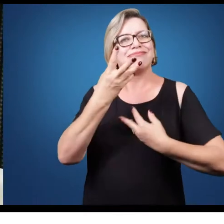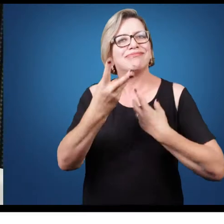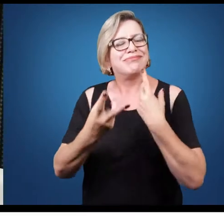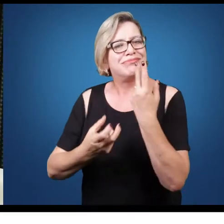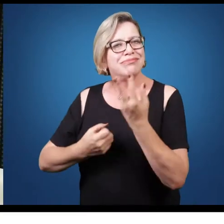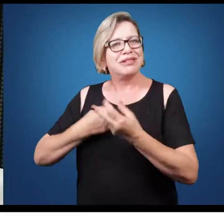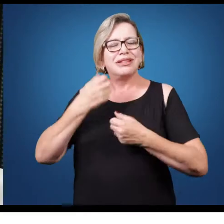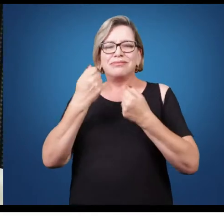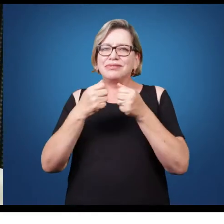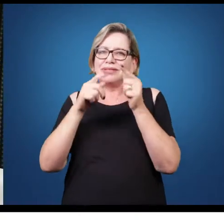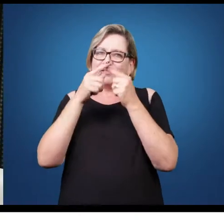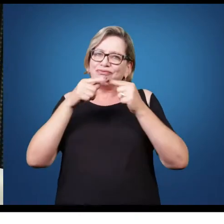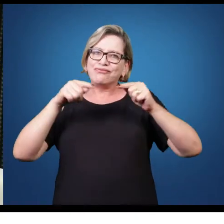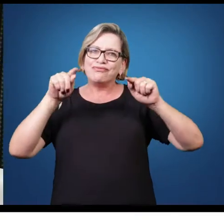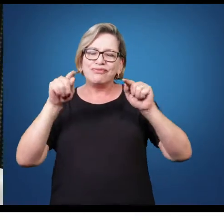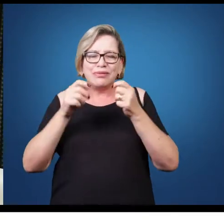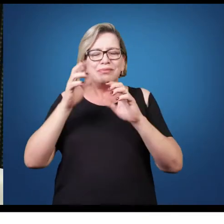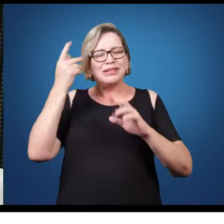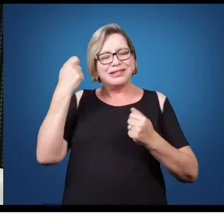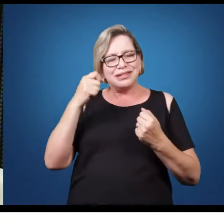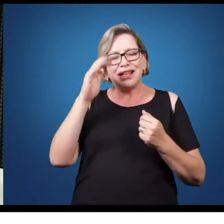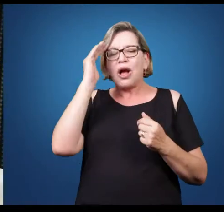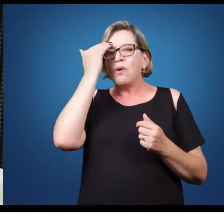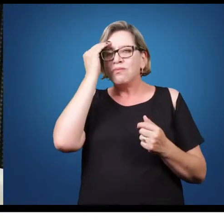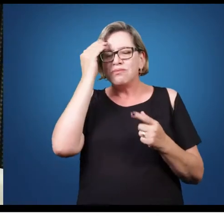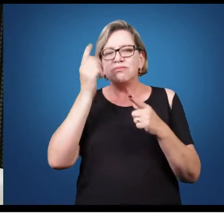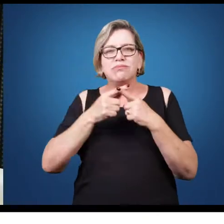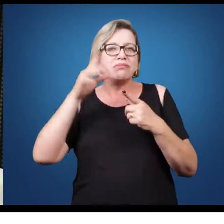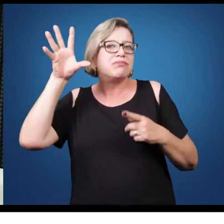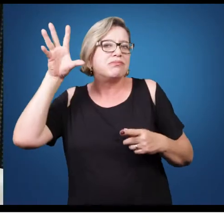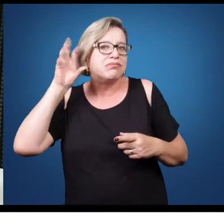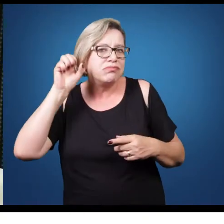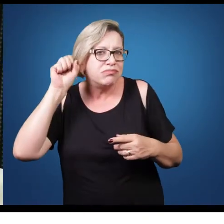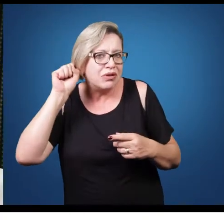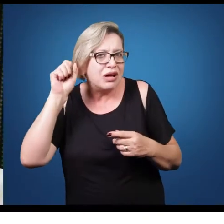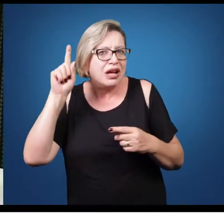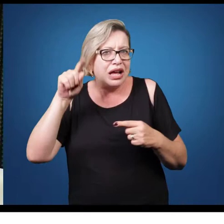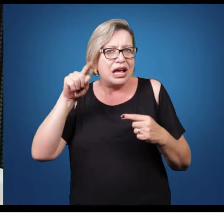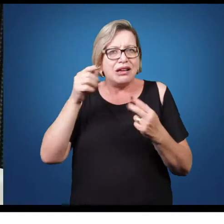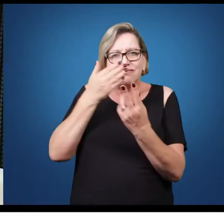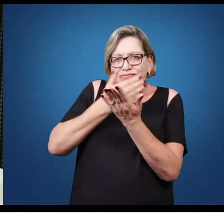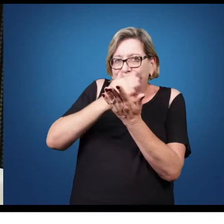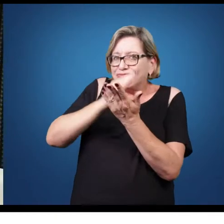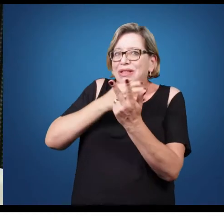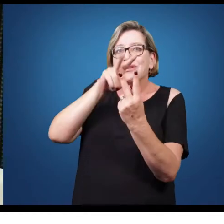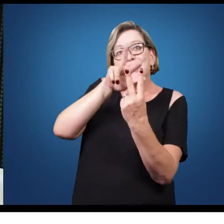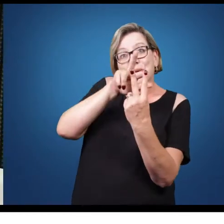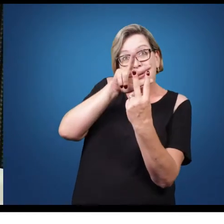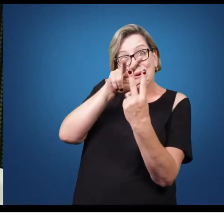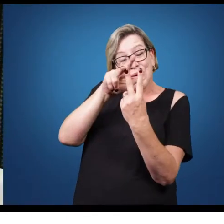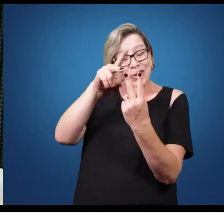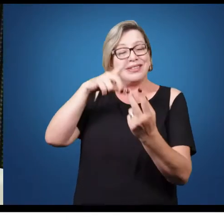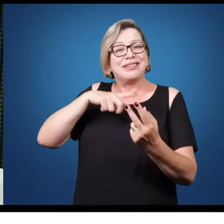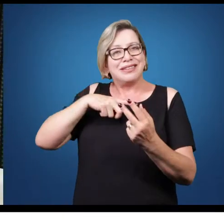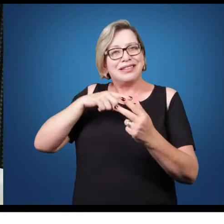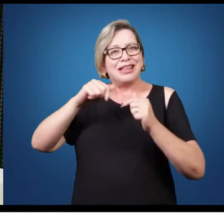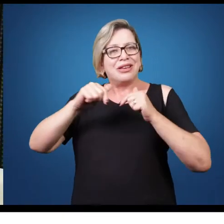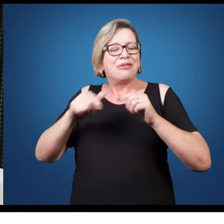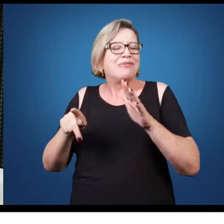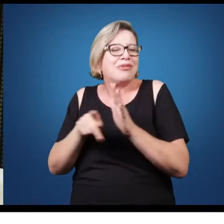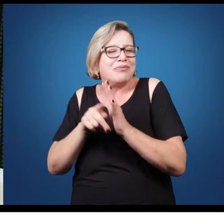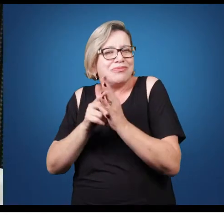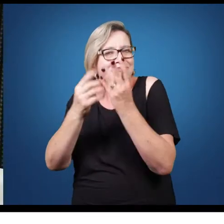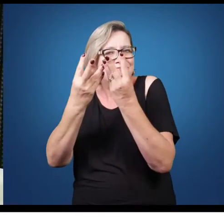portanto cantada e compreendida por quem escuta então isso é uma divisão um de dois tipos de músicas que trabalha com materialidade